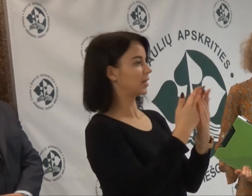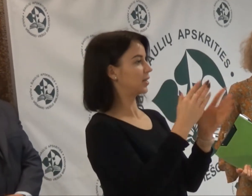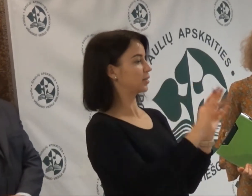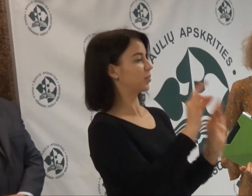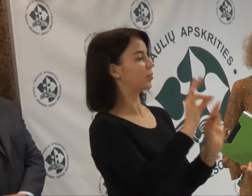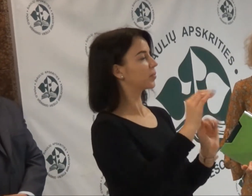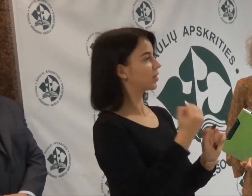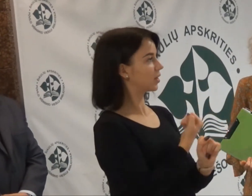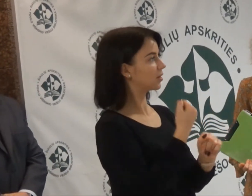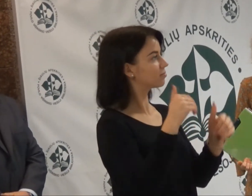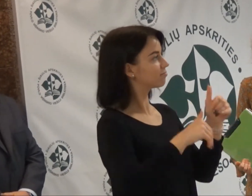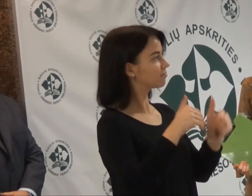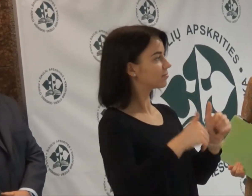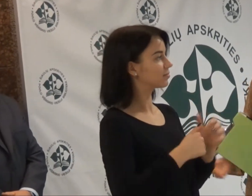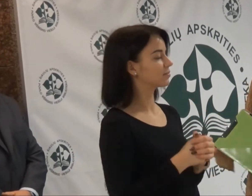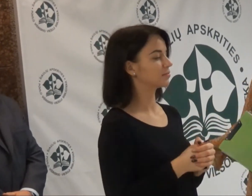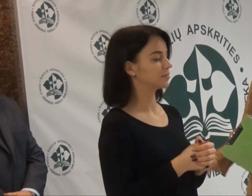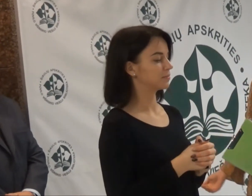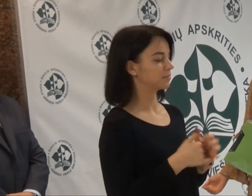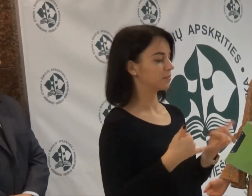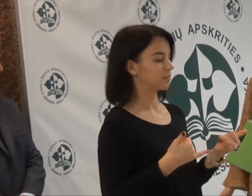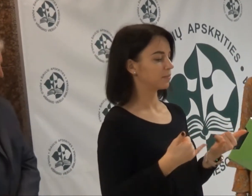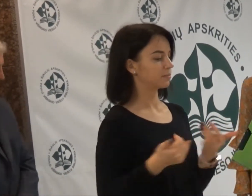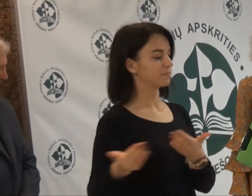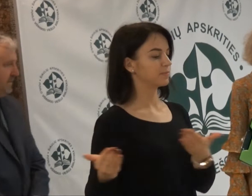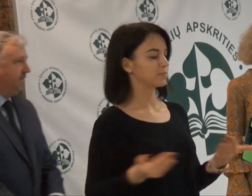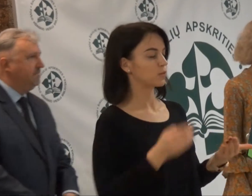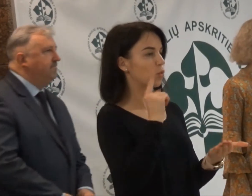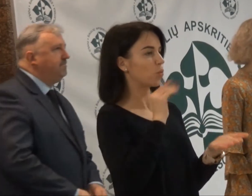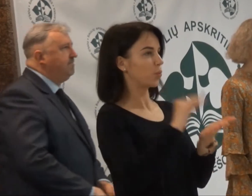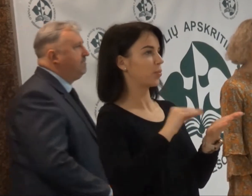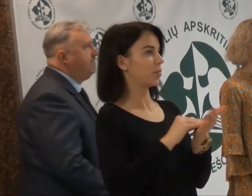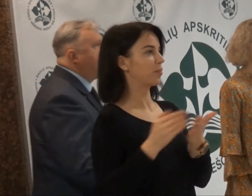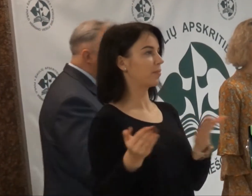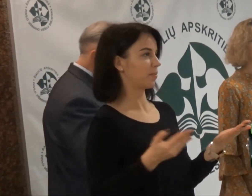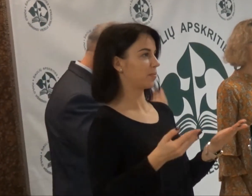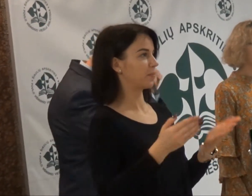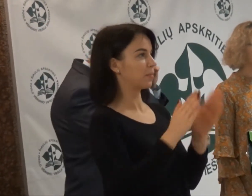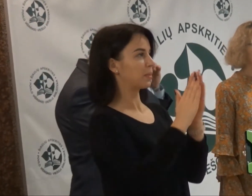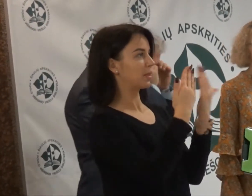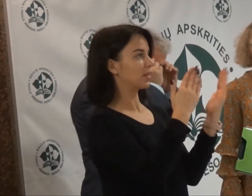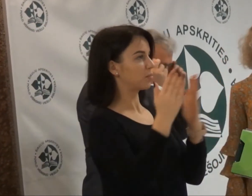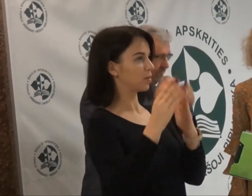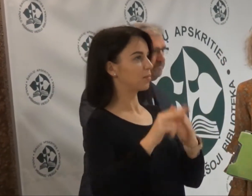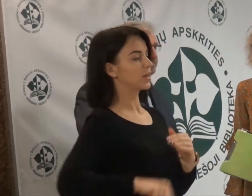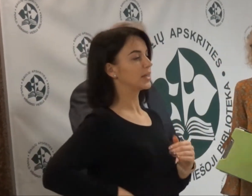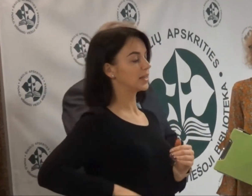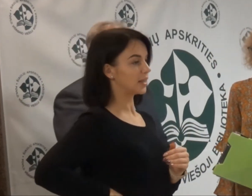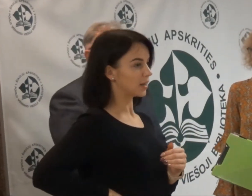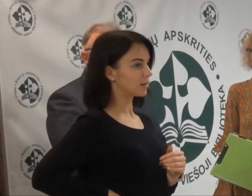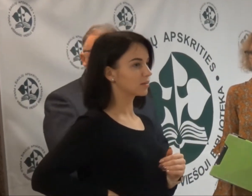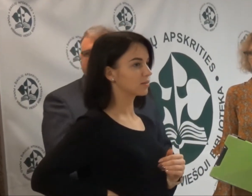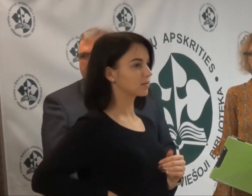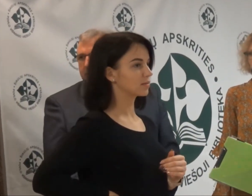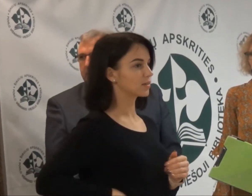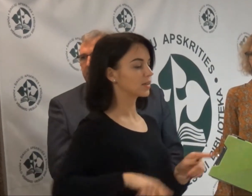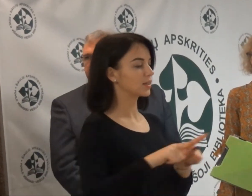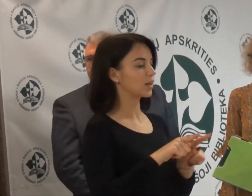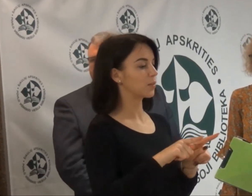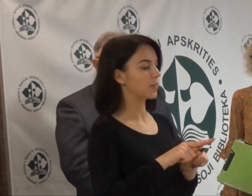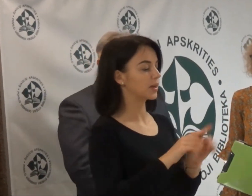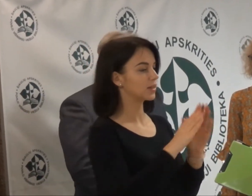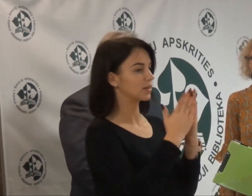rinkimai. Ir šį kartą šalia savęs noriu dar kartelį pakviesti bibliotekos direktorių Bronių Maskuliūną ir